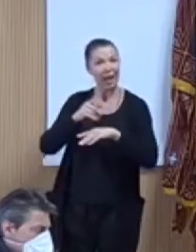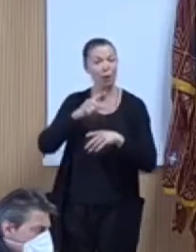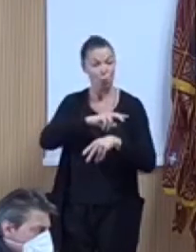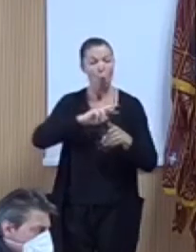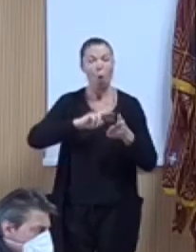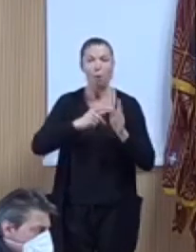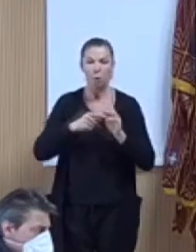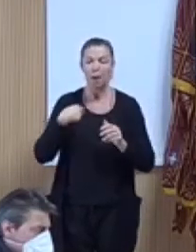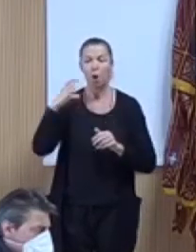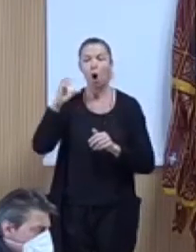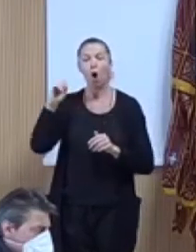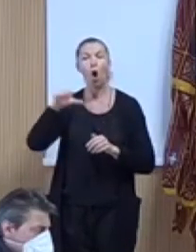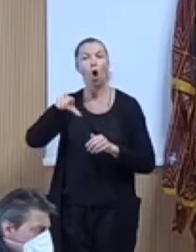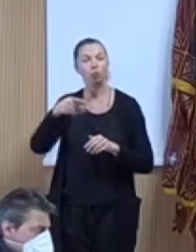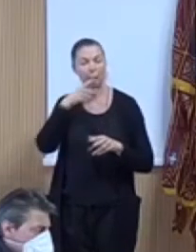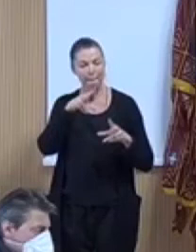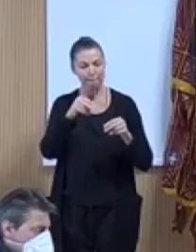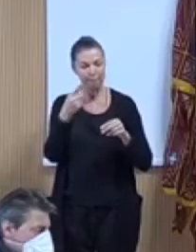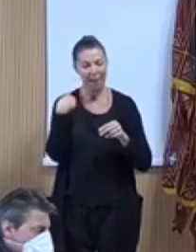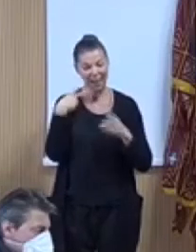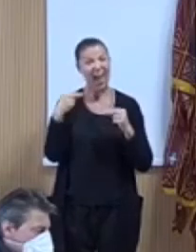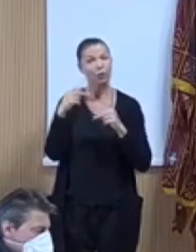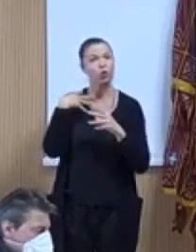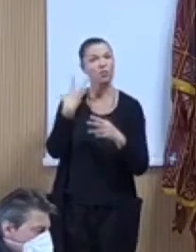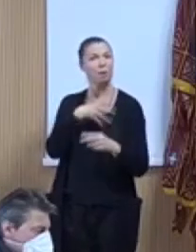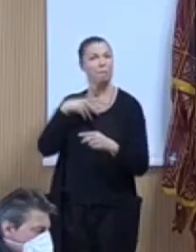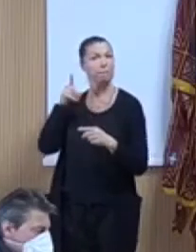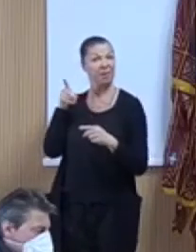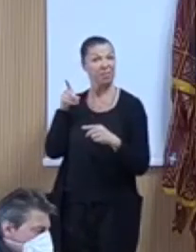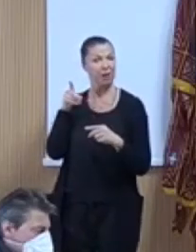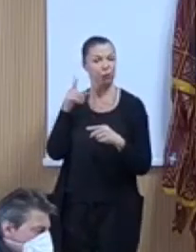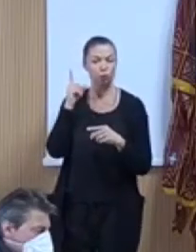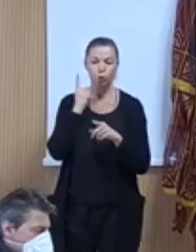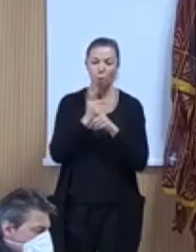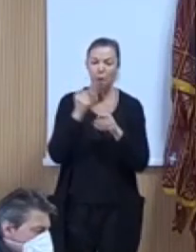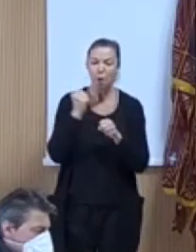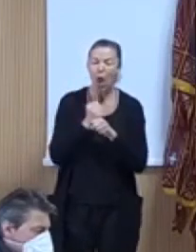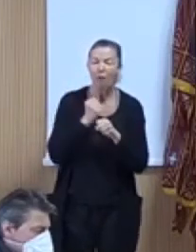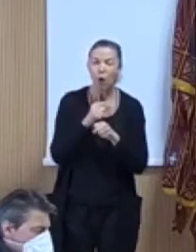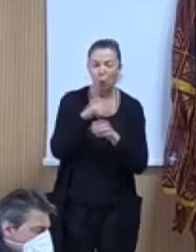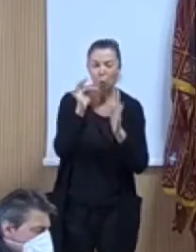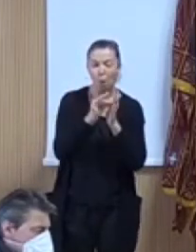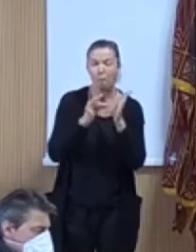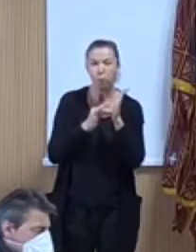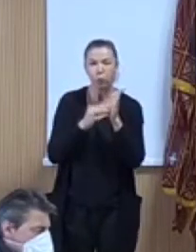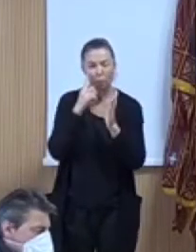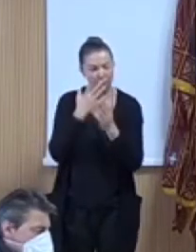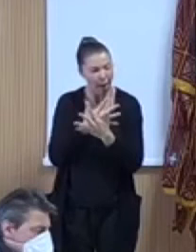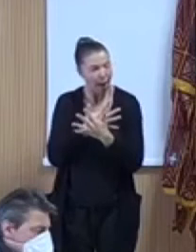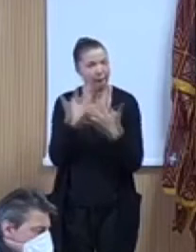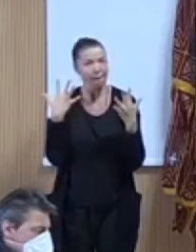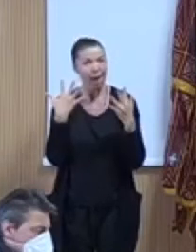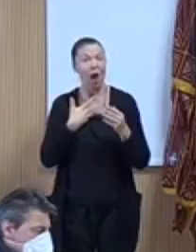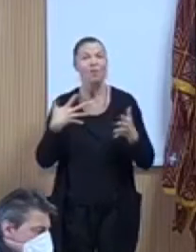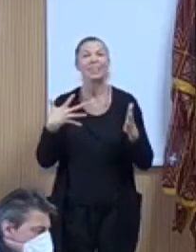subito dovremo lavorare su questo punto perché di tutta evidenza che aveva difficoltà per un soggetto per un'azienda